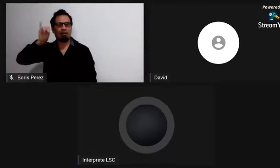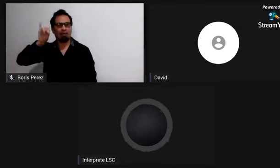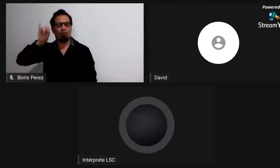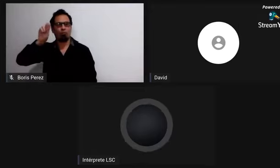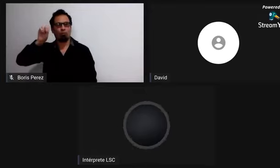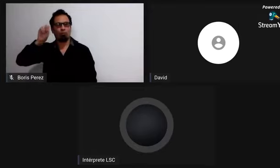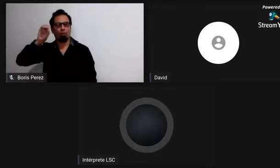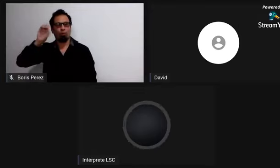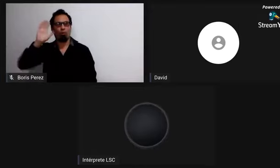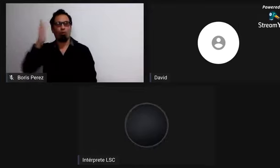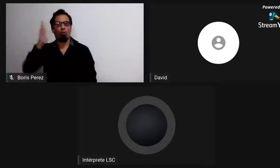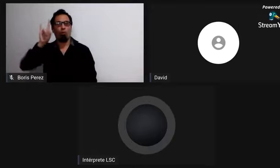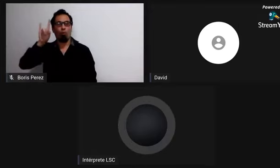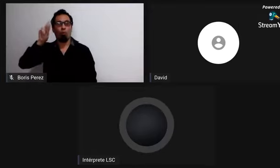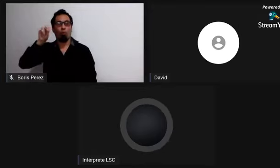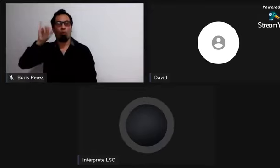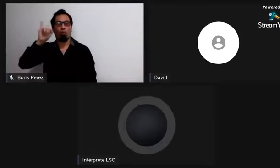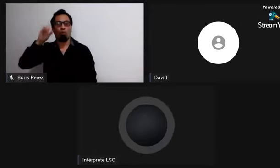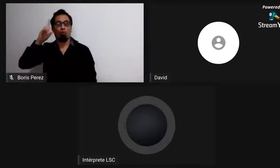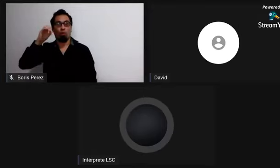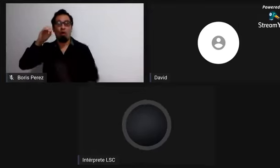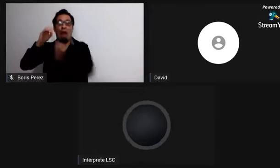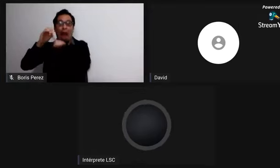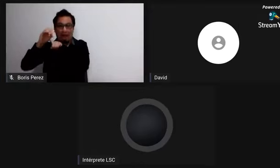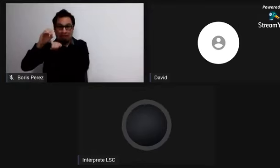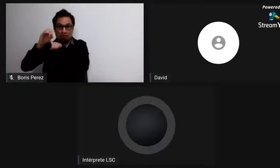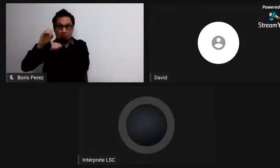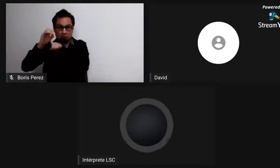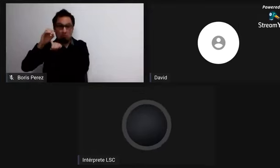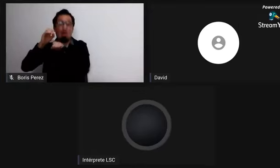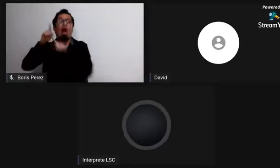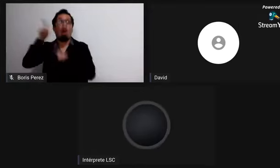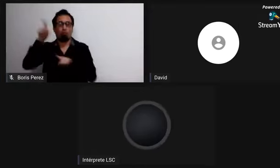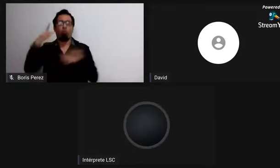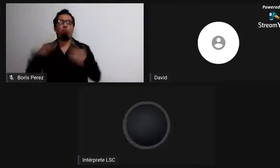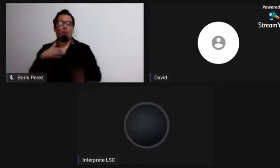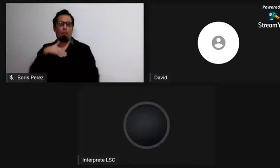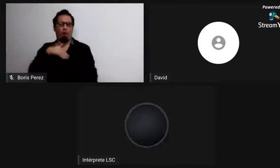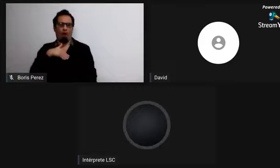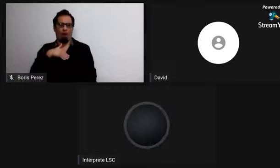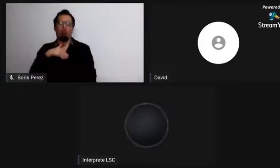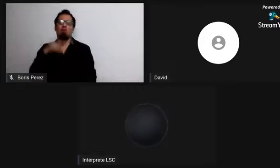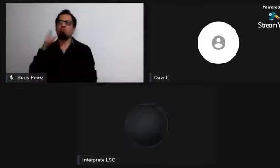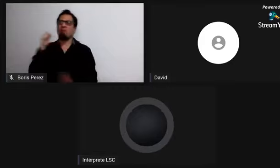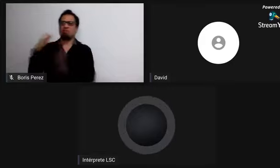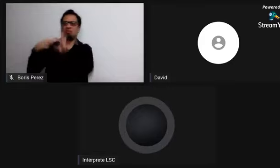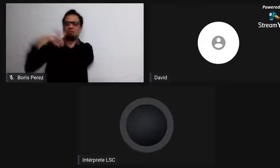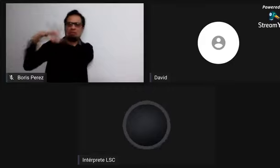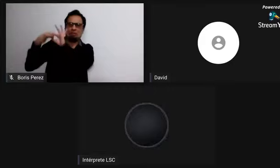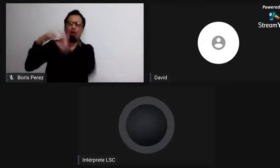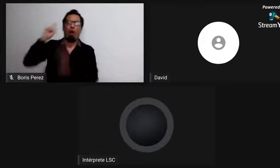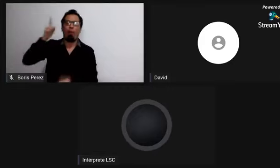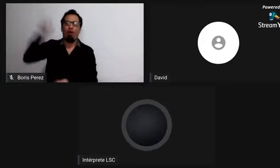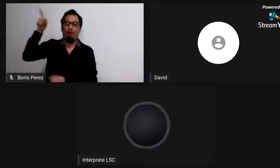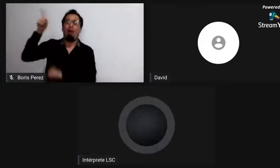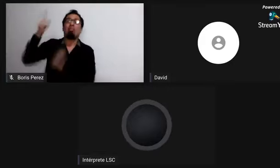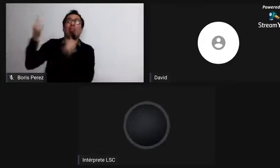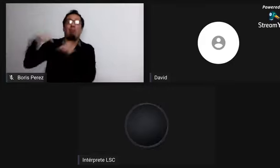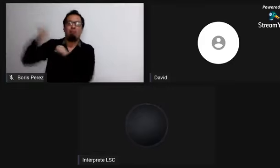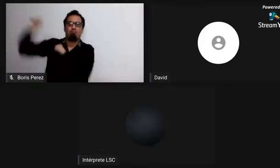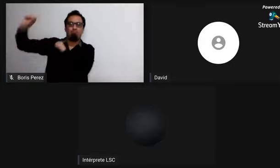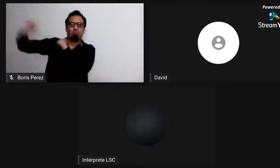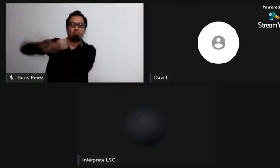es el Reino Unido el que prestó el apoyo económico en su momento a